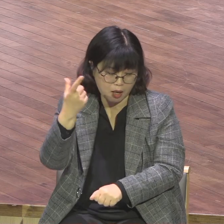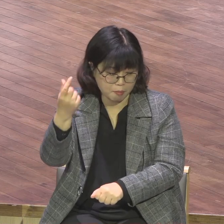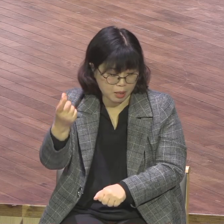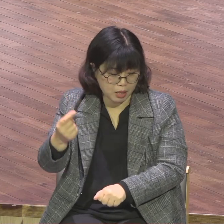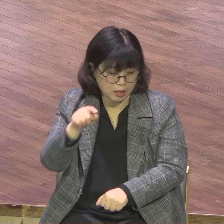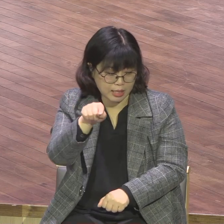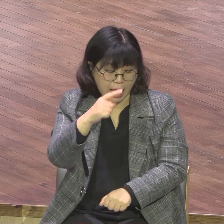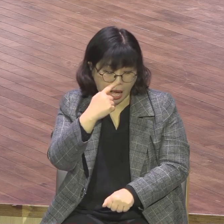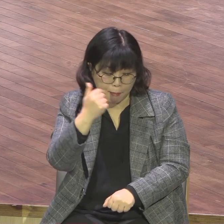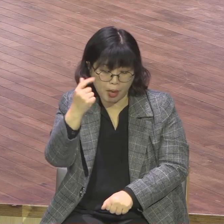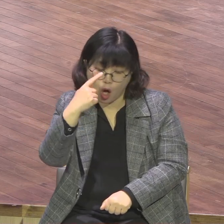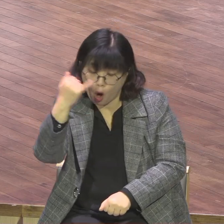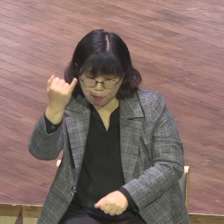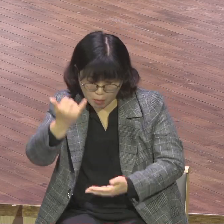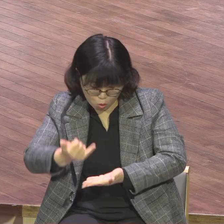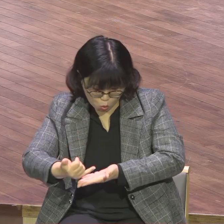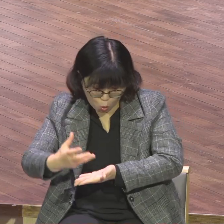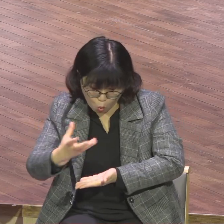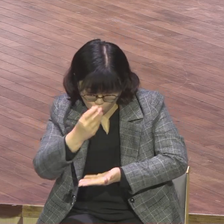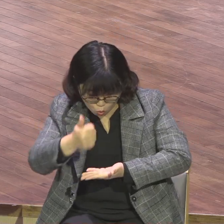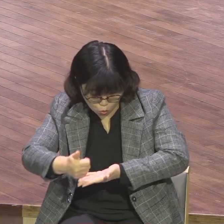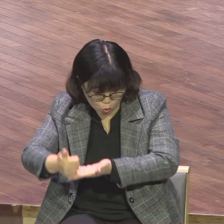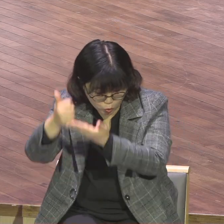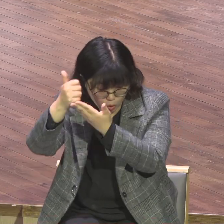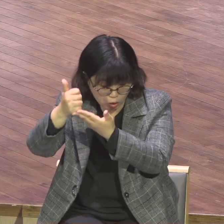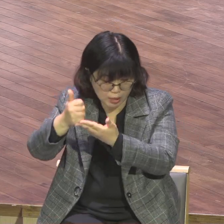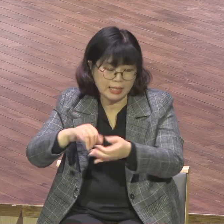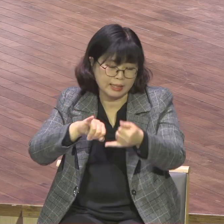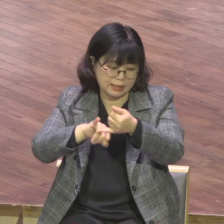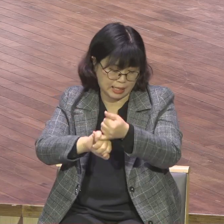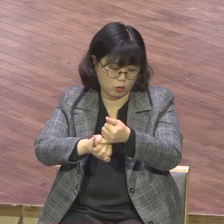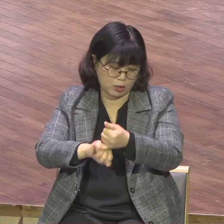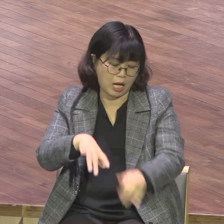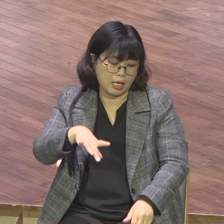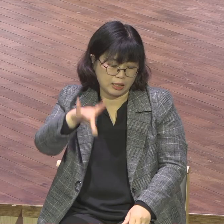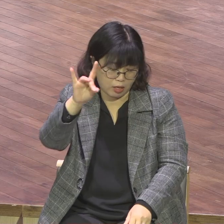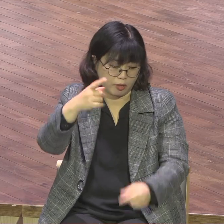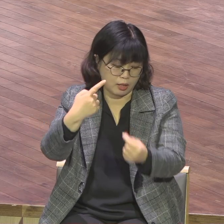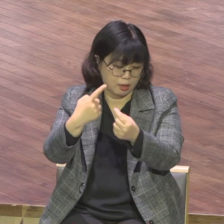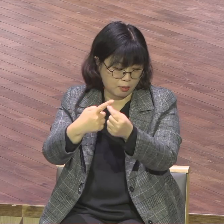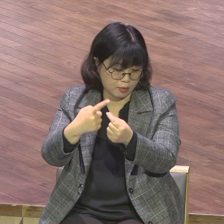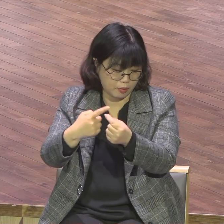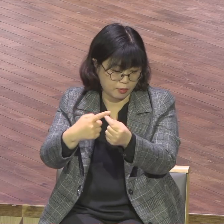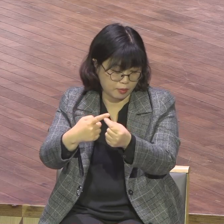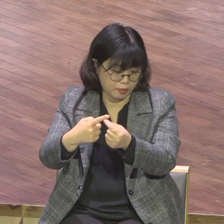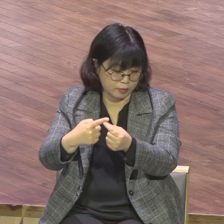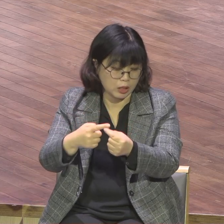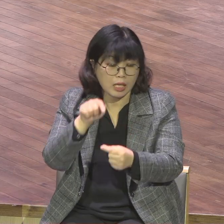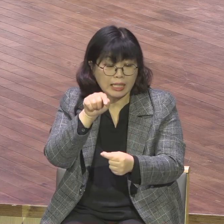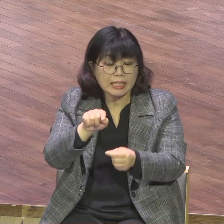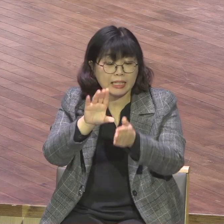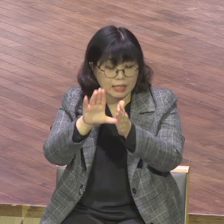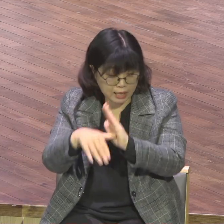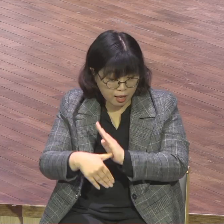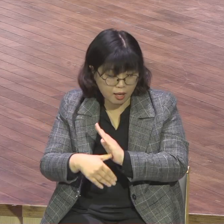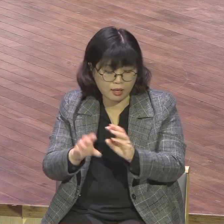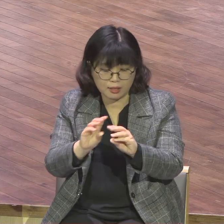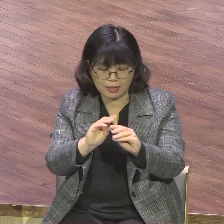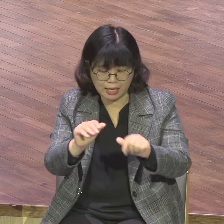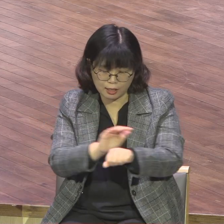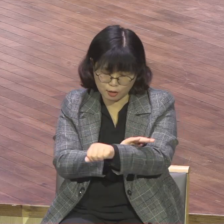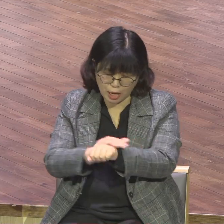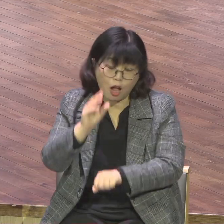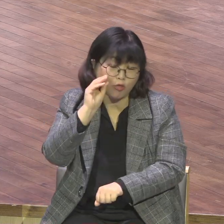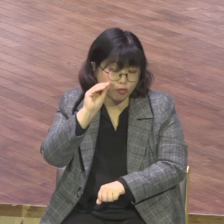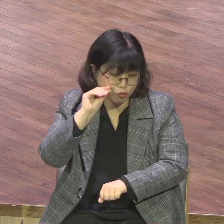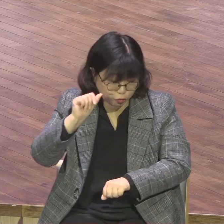이것은 약속이 있는 첫 계명이니 이로써 너가 잘되고 땅에서 장수하리라. 사도 바울은 복음적 부부